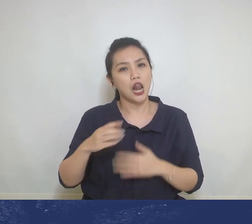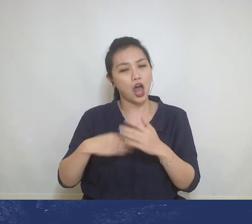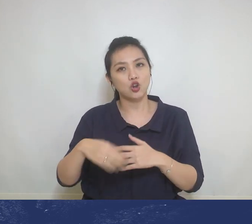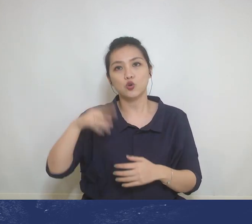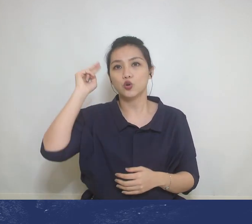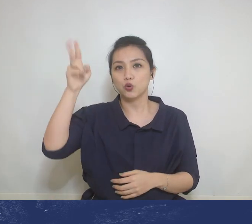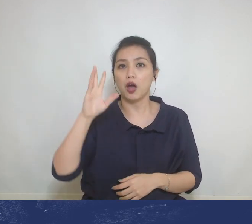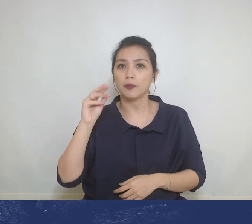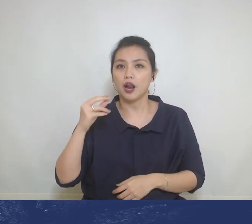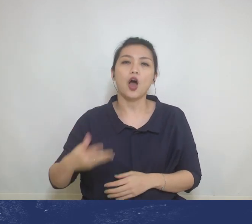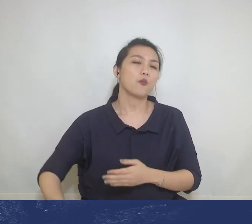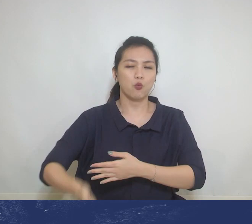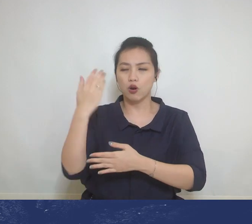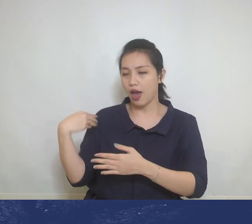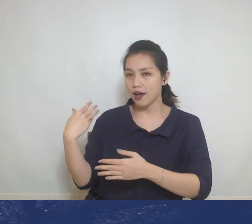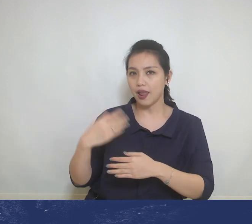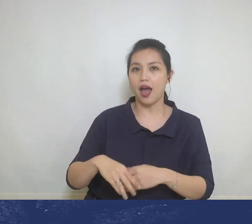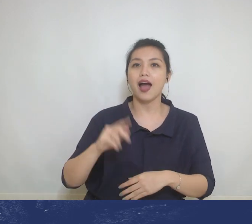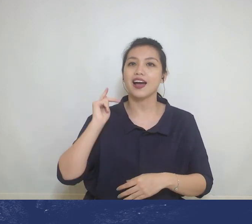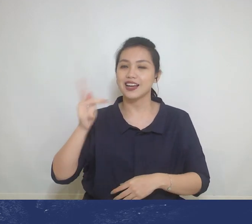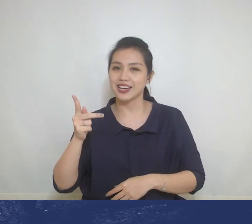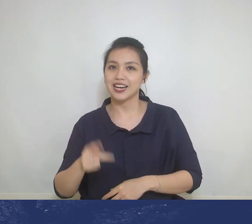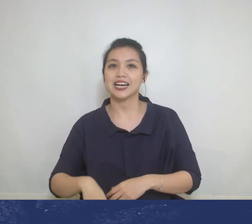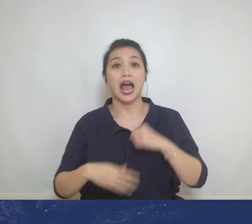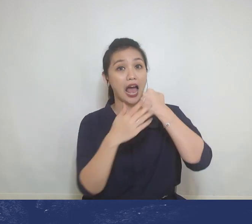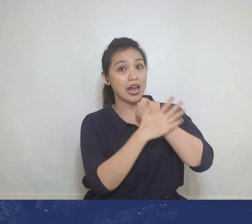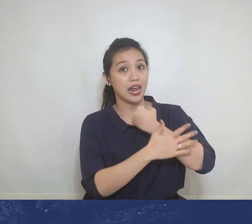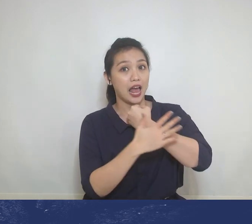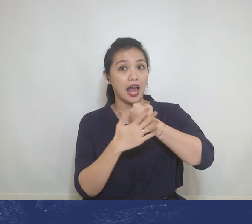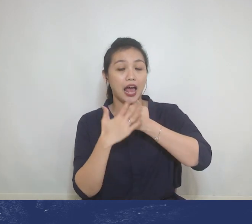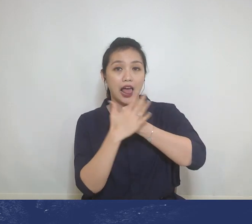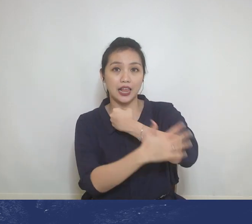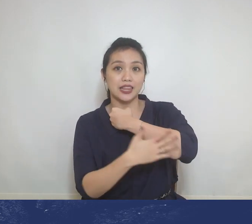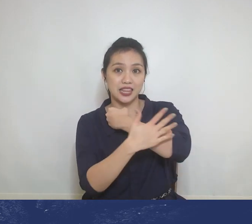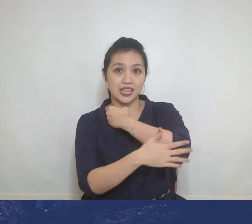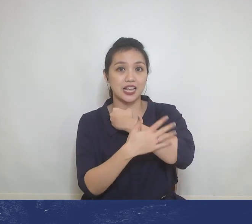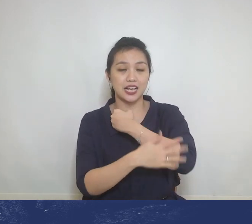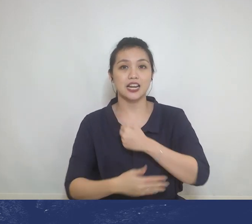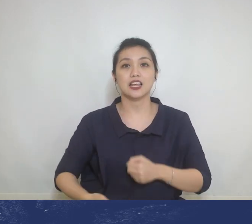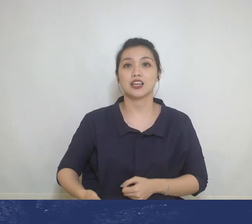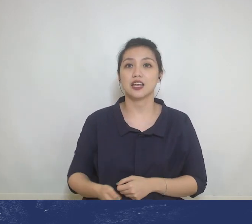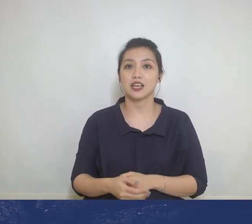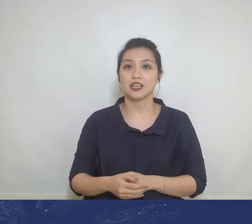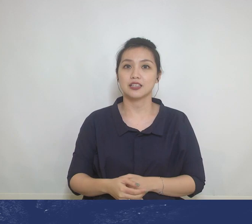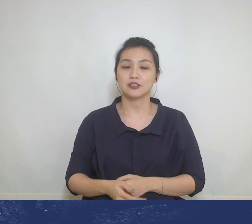nenek moyangmu dan kepada kaummu dan aku akan menyertai engkau. Anda bayangkan 20 tahun punya masalah